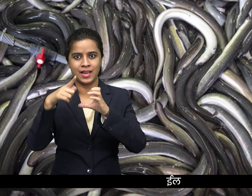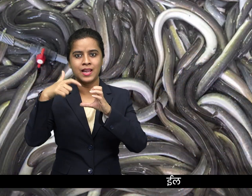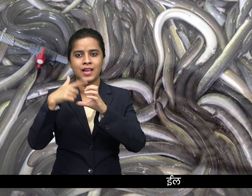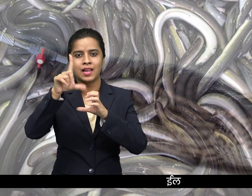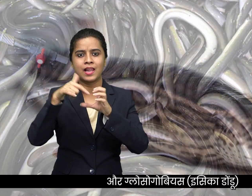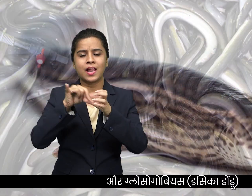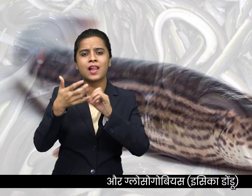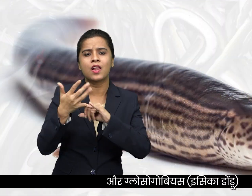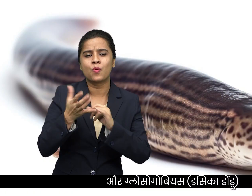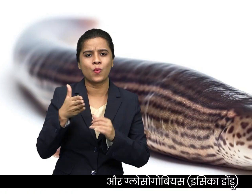और